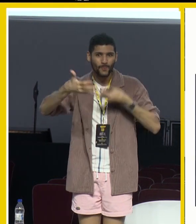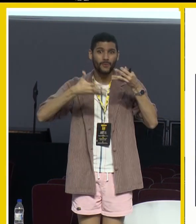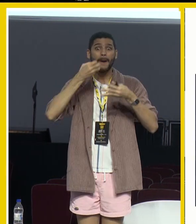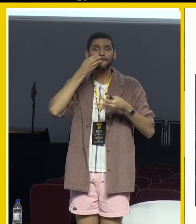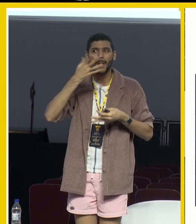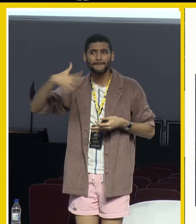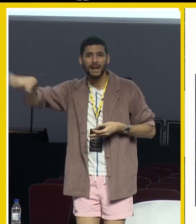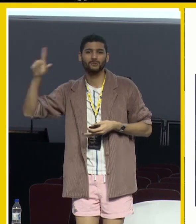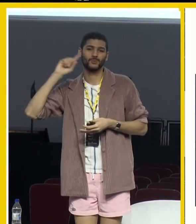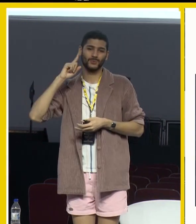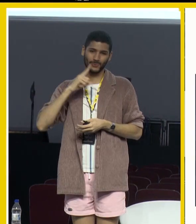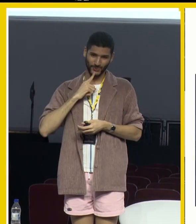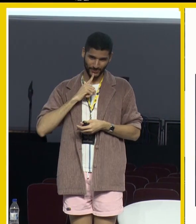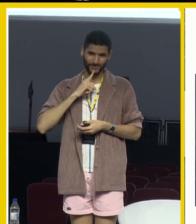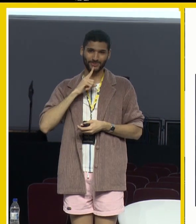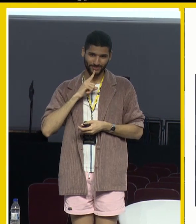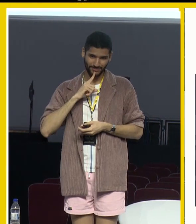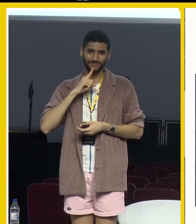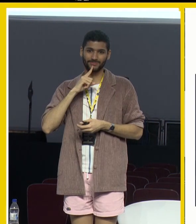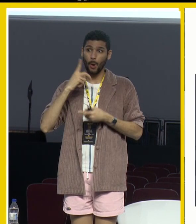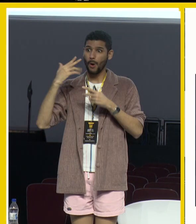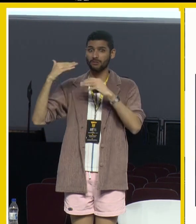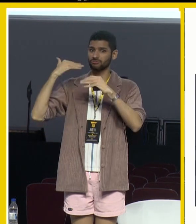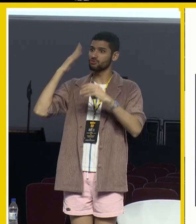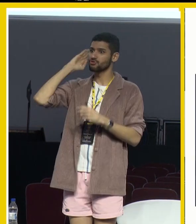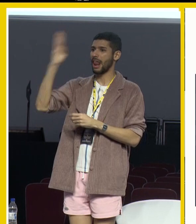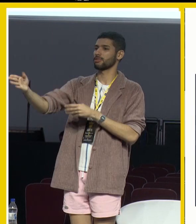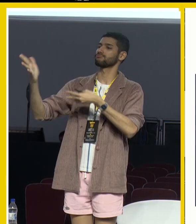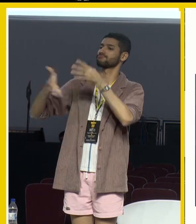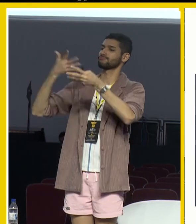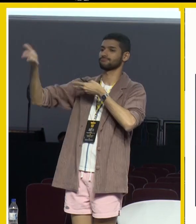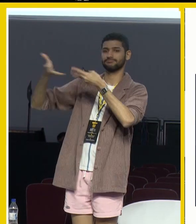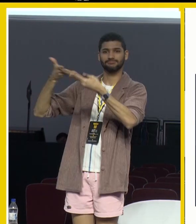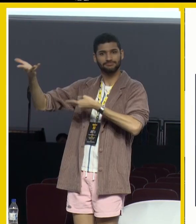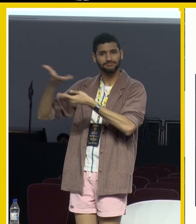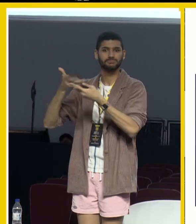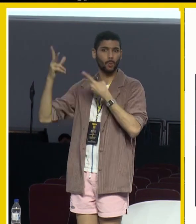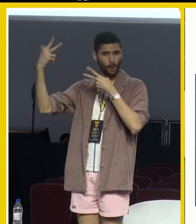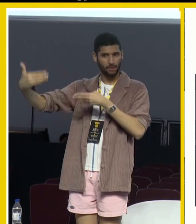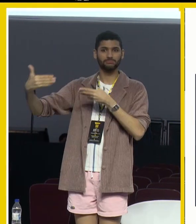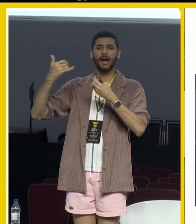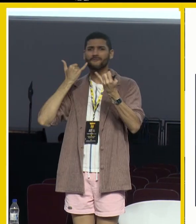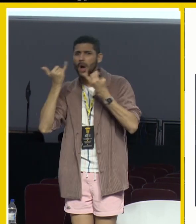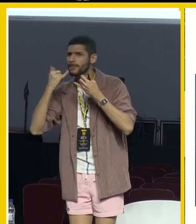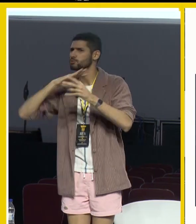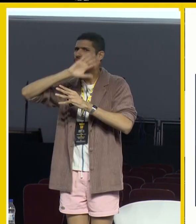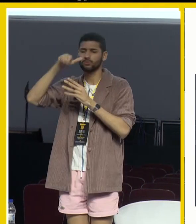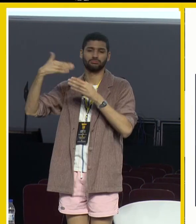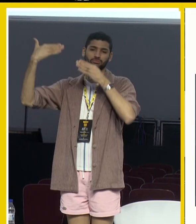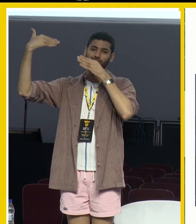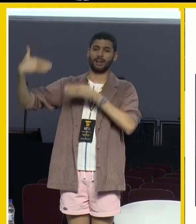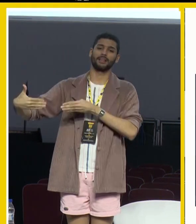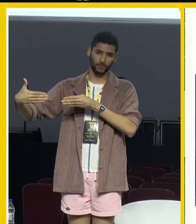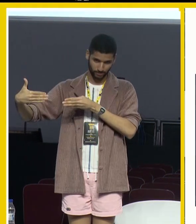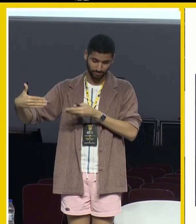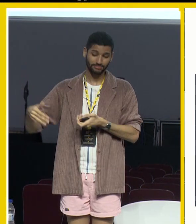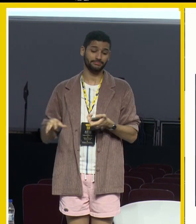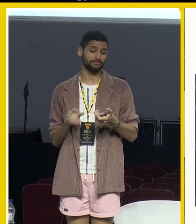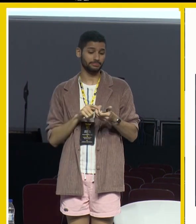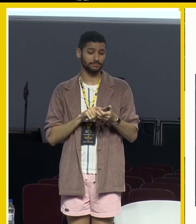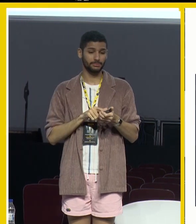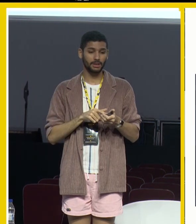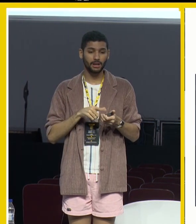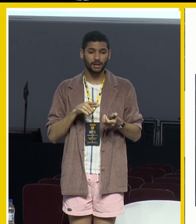na minha primeira língua e aí a comunidade surda tinha acesso e eu conversava direto com o meu público meu público sul todas as informações